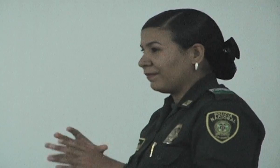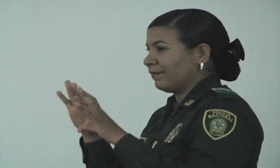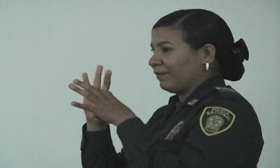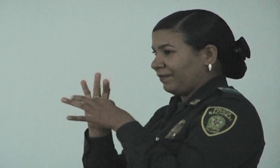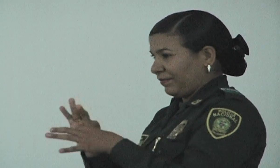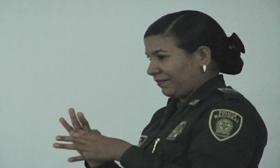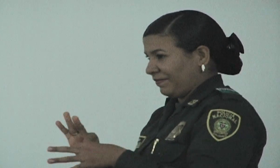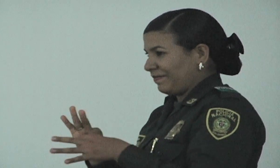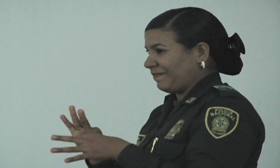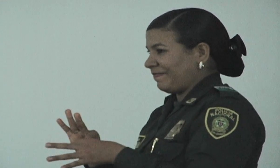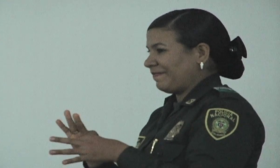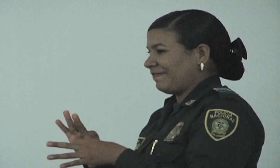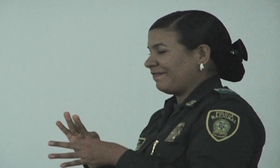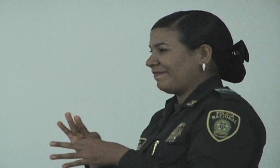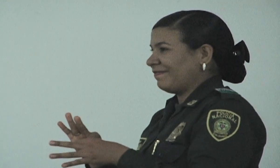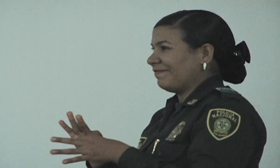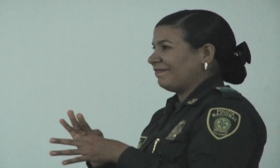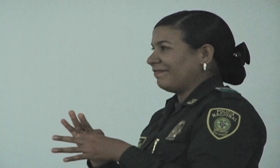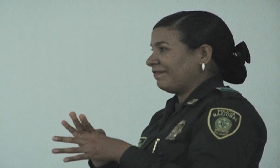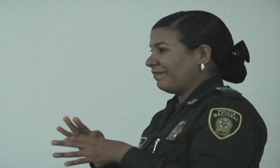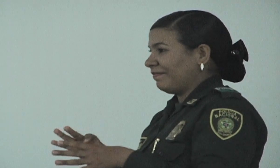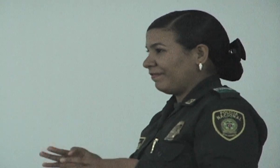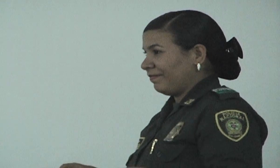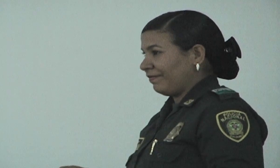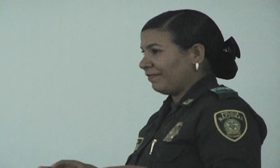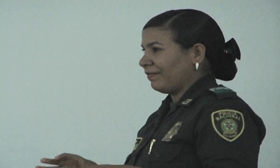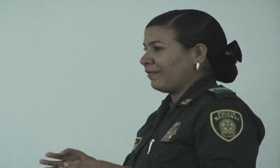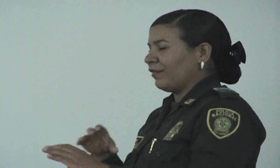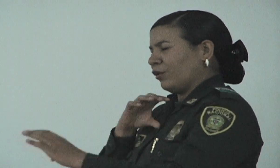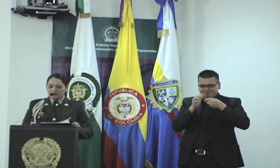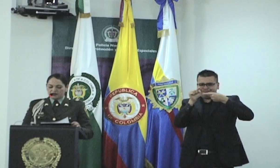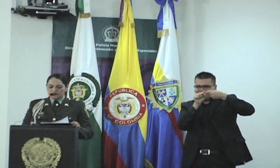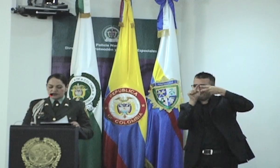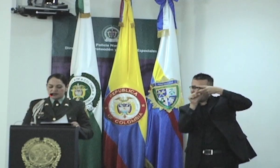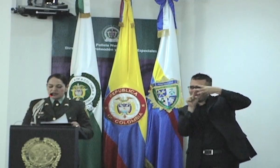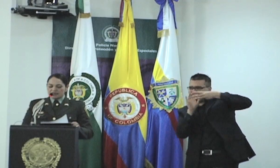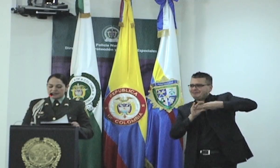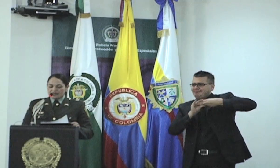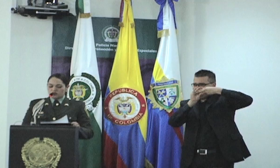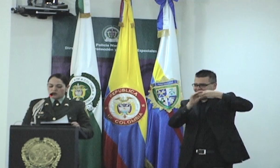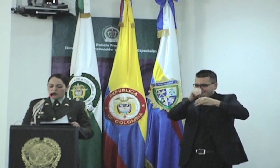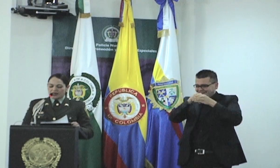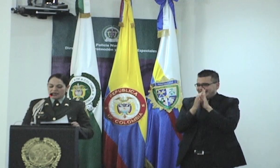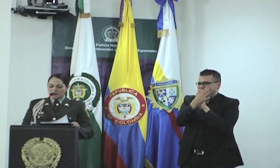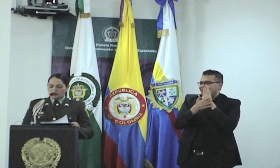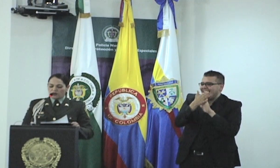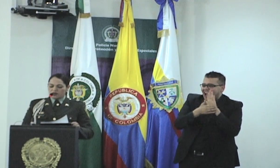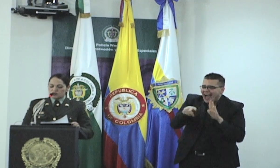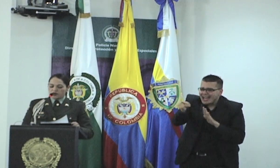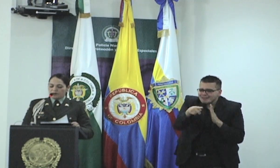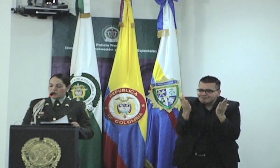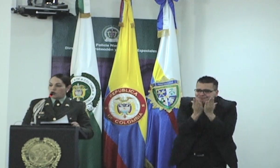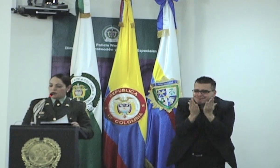sino también en cualquier atención que requiera el ciudadano Y algo de resaltar es que ahora en Semana Santa que estuvimos apoyando con ellos donde